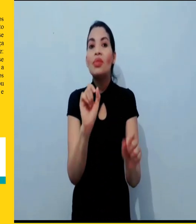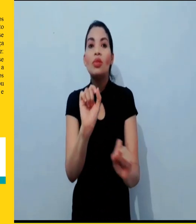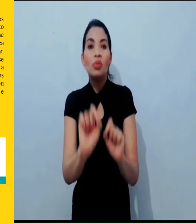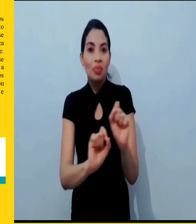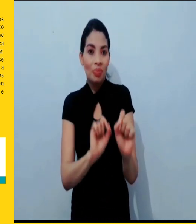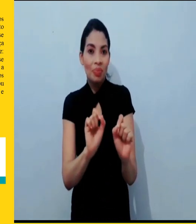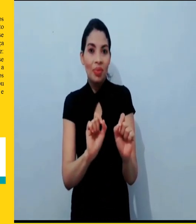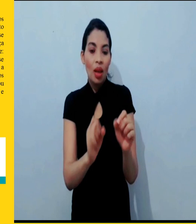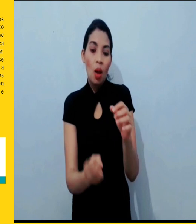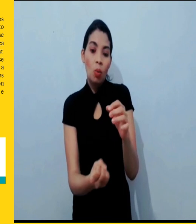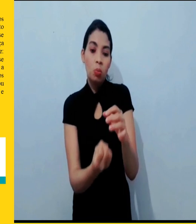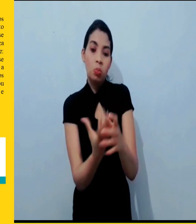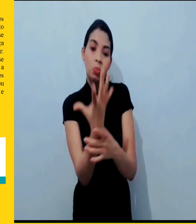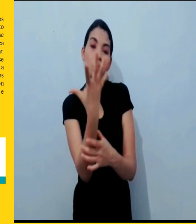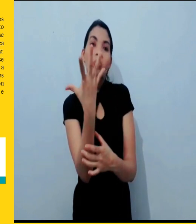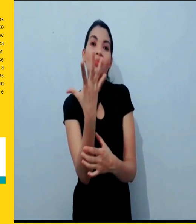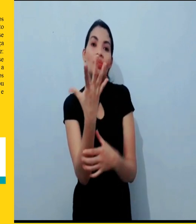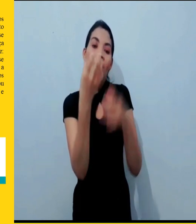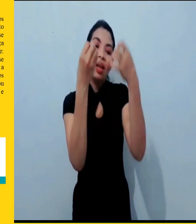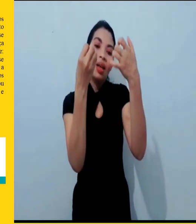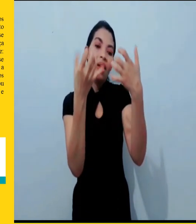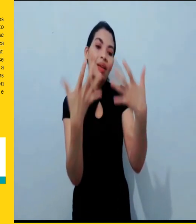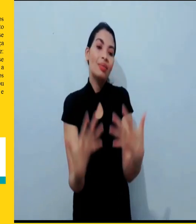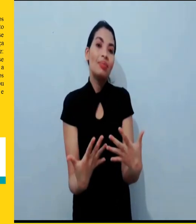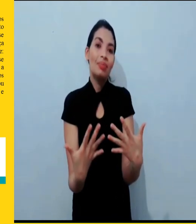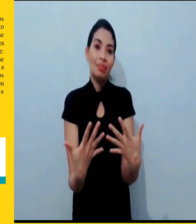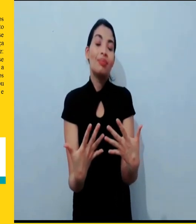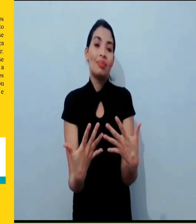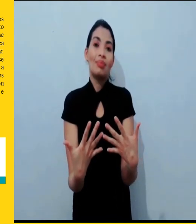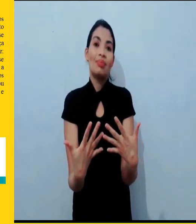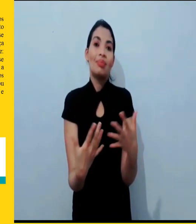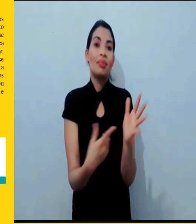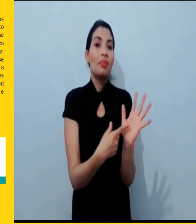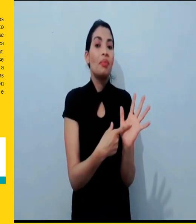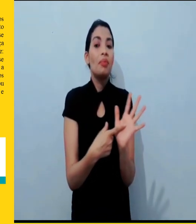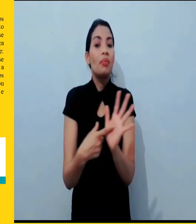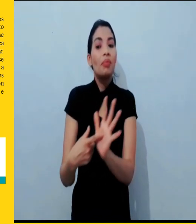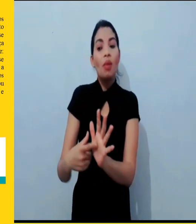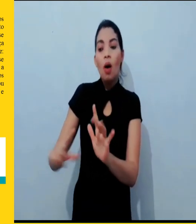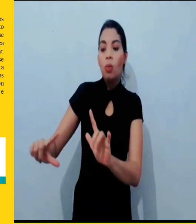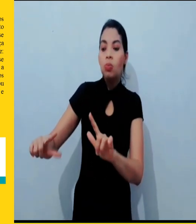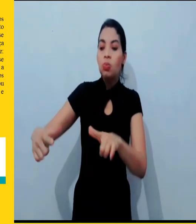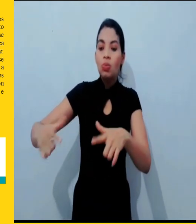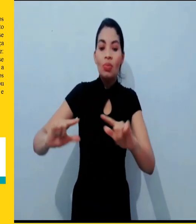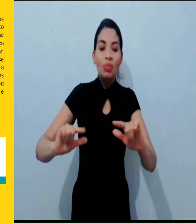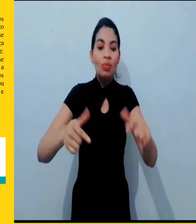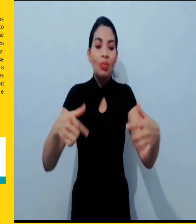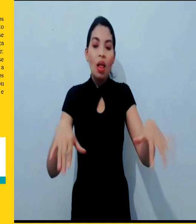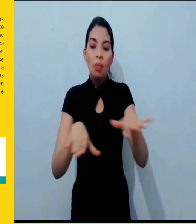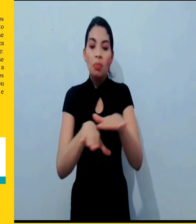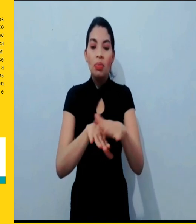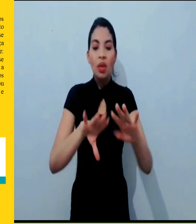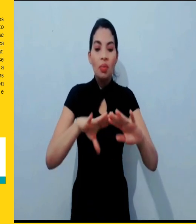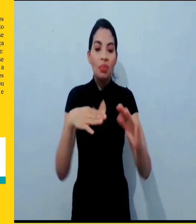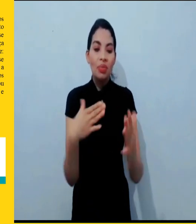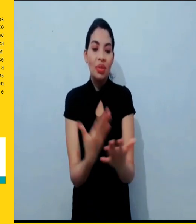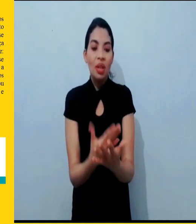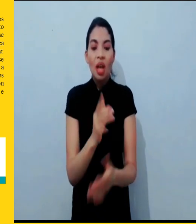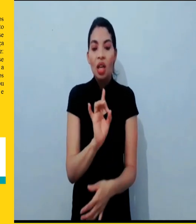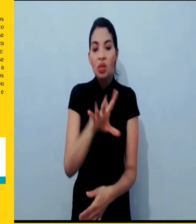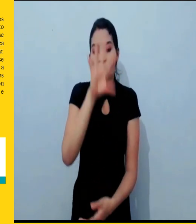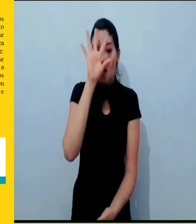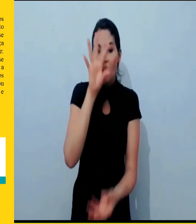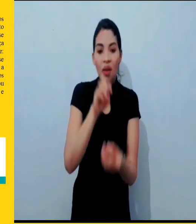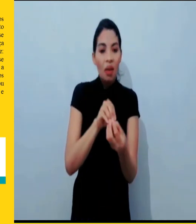Floriani, 2017, página 51, afirma que realizar essa inclusão não